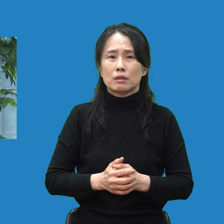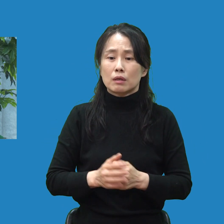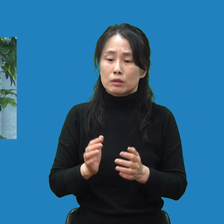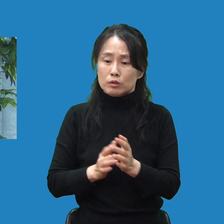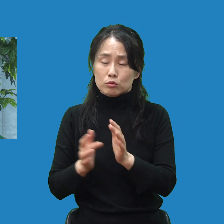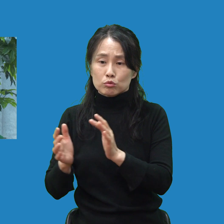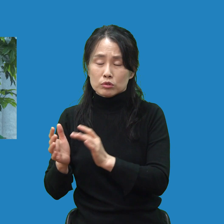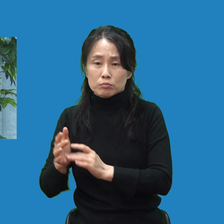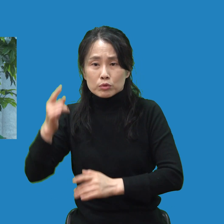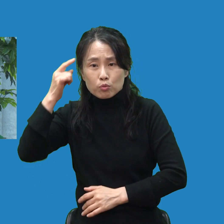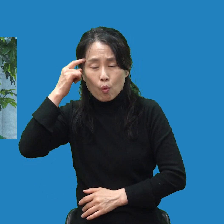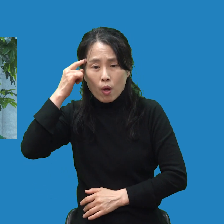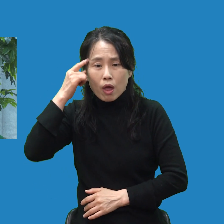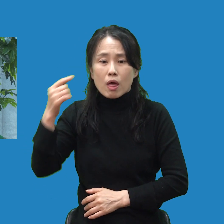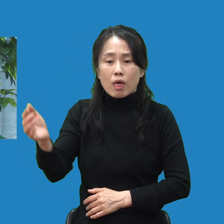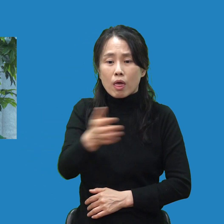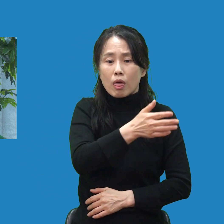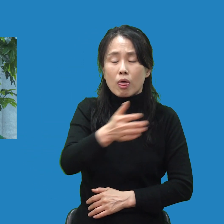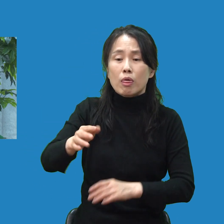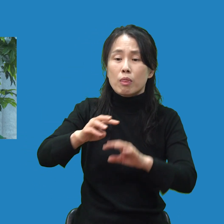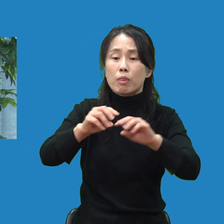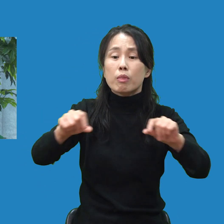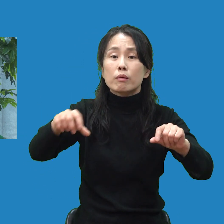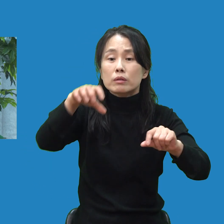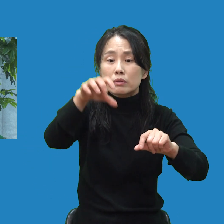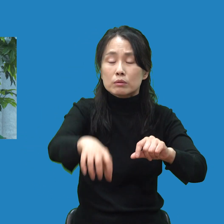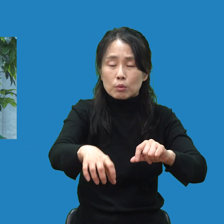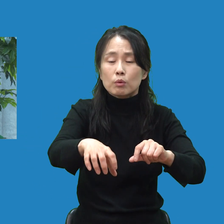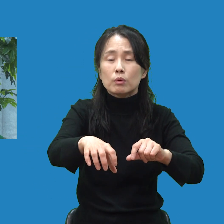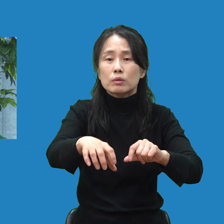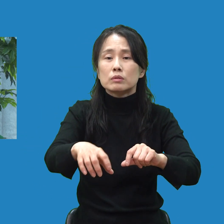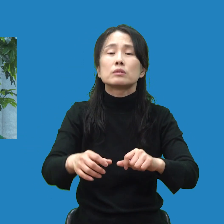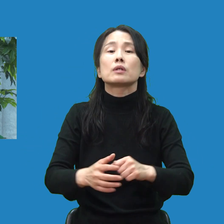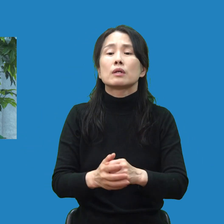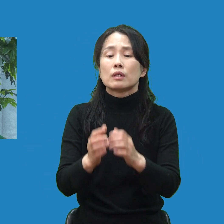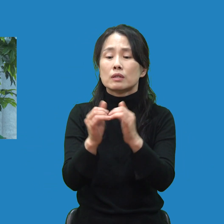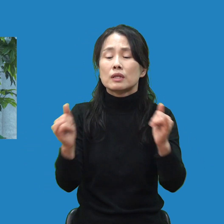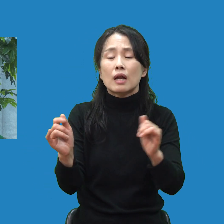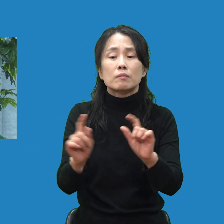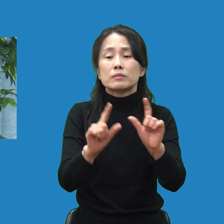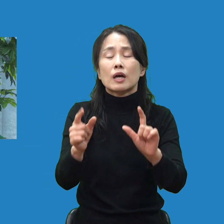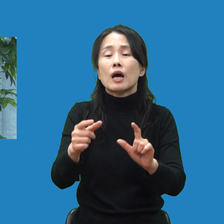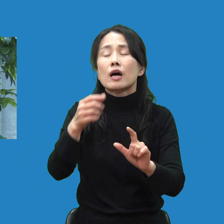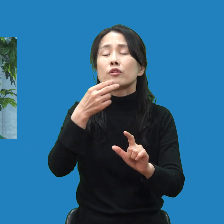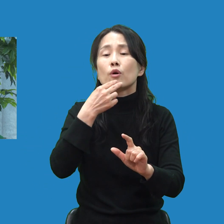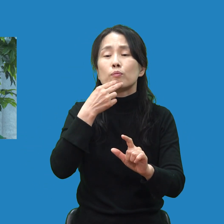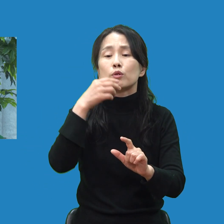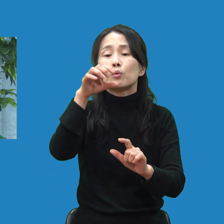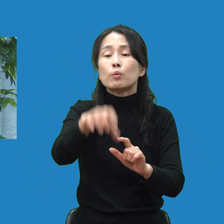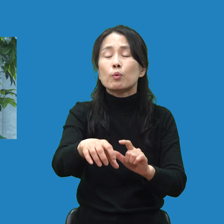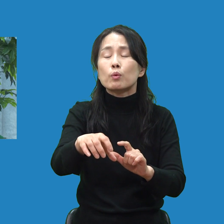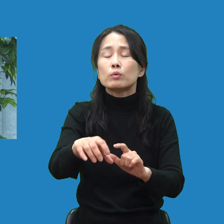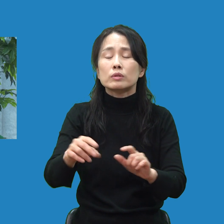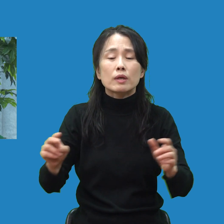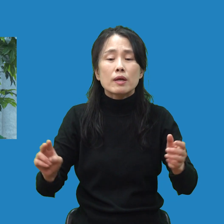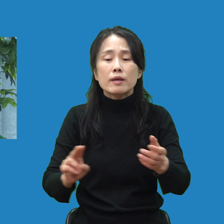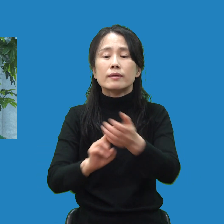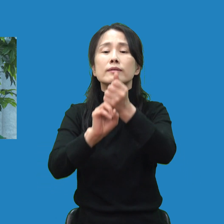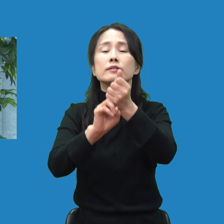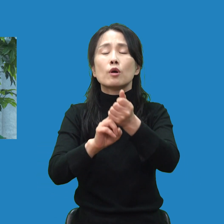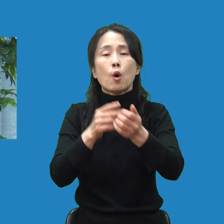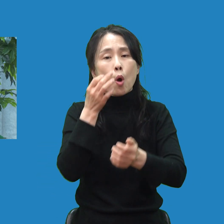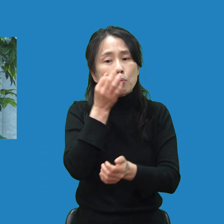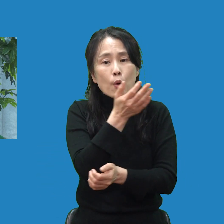왜 베세다 빈들, 황막한 땅에서 사람 살지 않는 그 빈들에서 오병이어